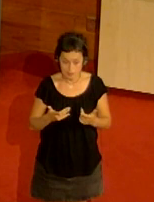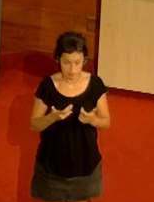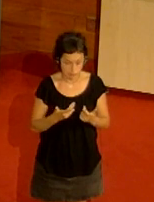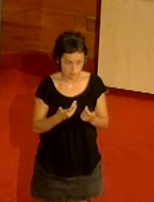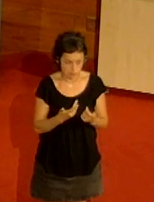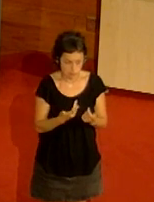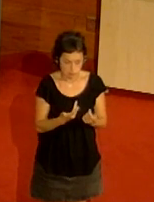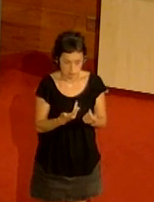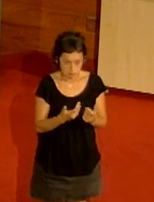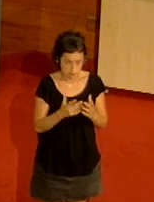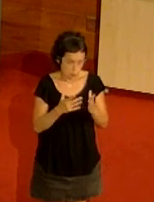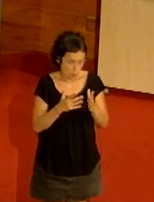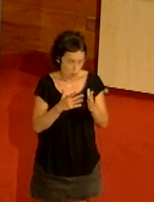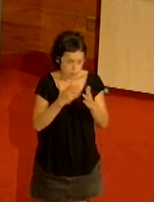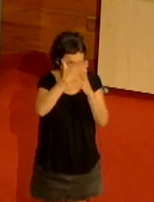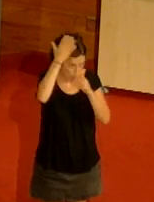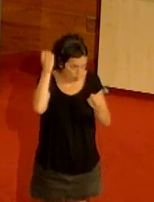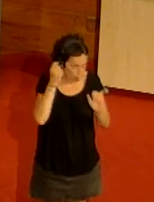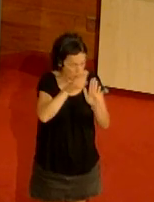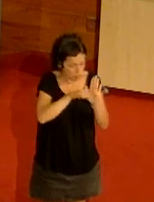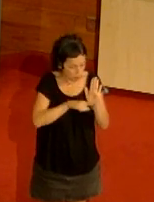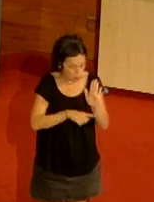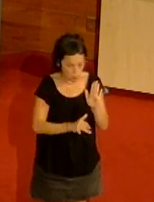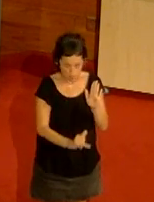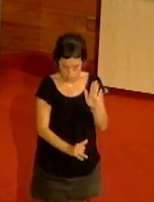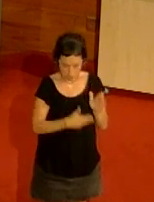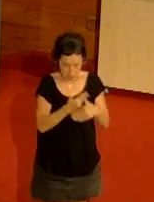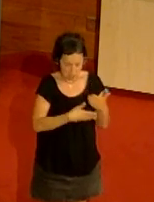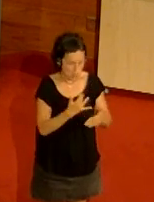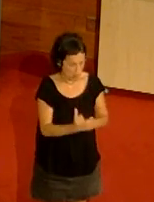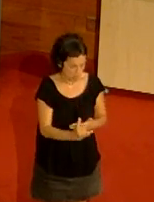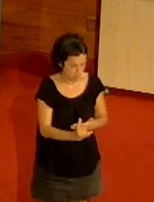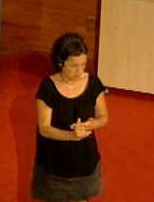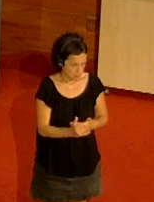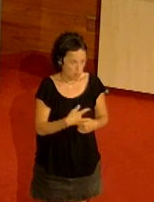existe, 48 horas, no sé qué, hay un proceso,